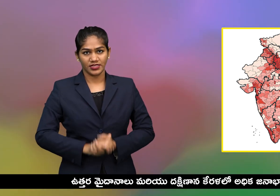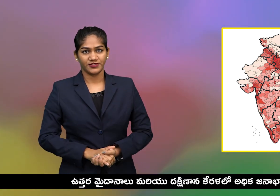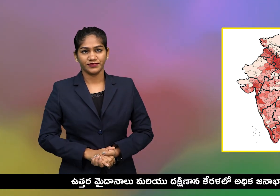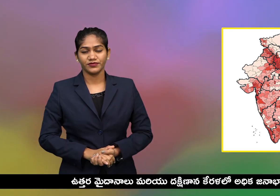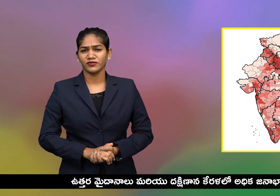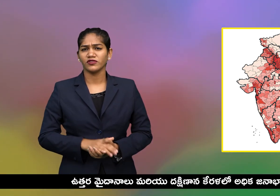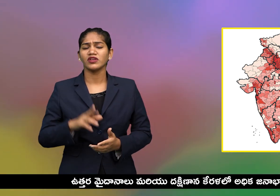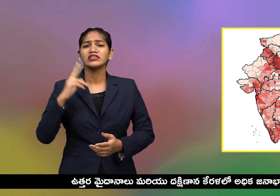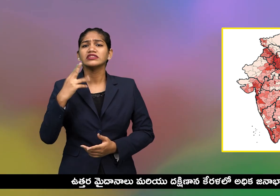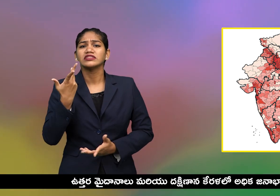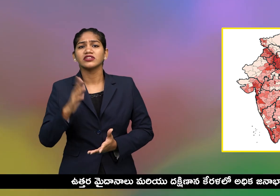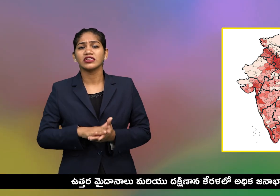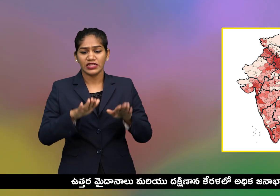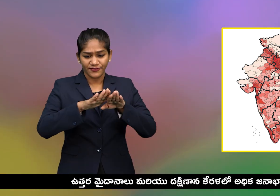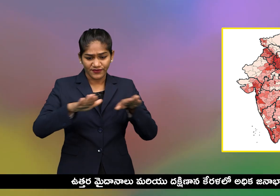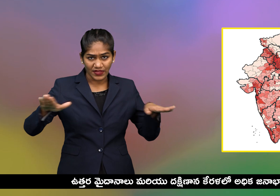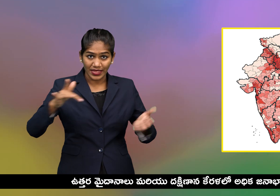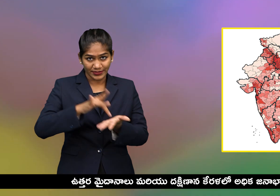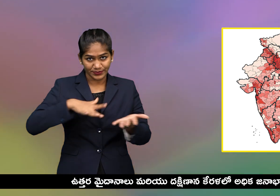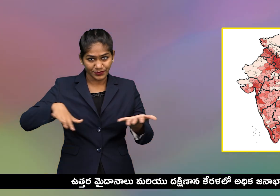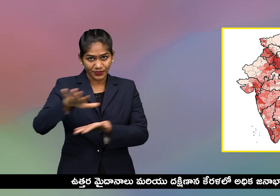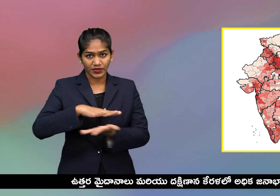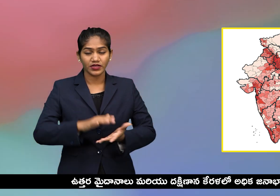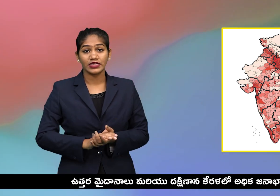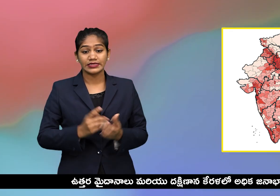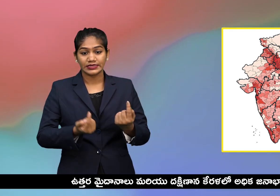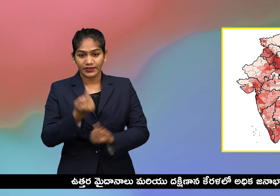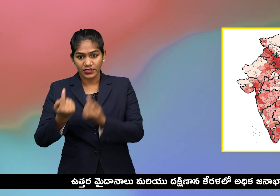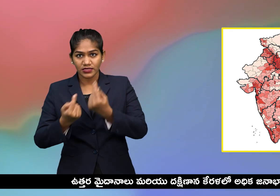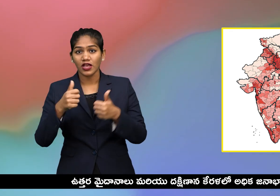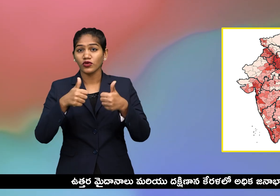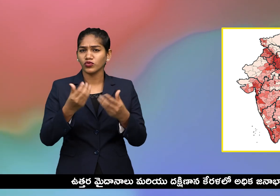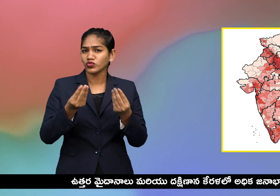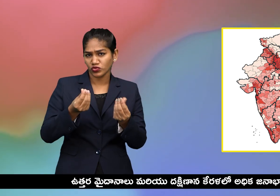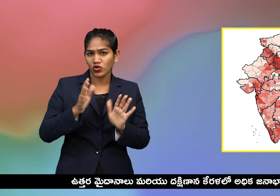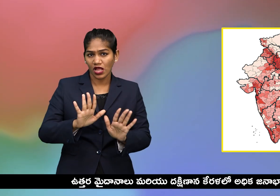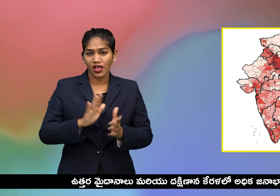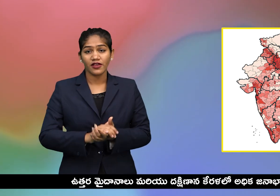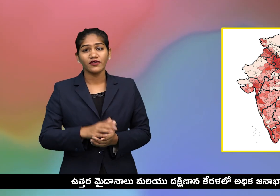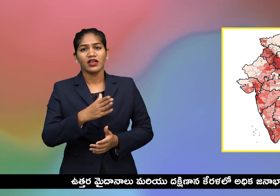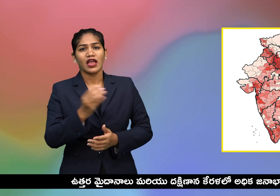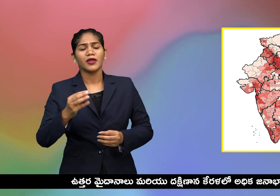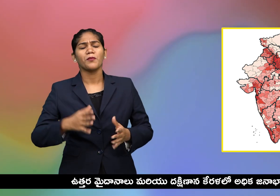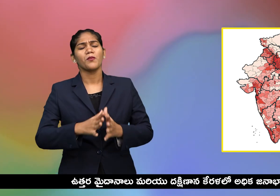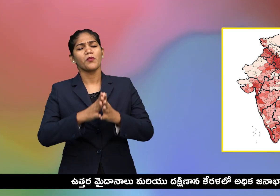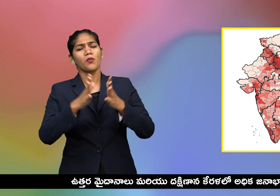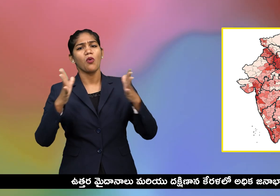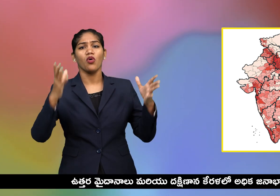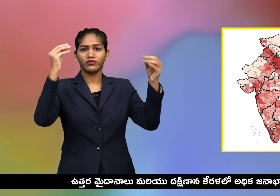ఉత్తర మైదానాలు మరియు దక్షిణాన కేరళలో అధిక జనాభా సాంద్రతలు ఉన్నాయి.